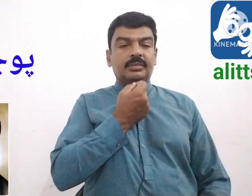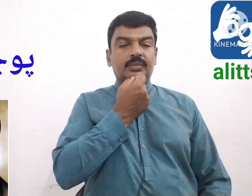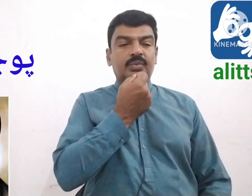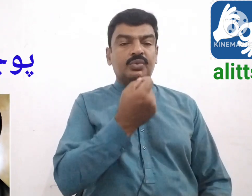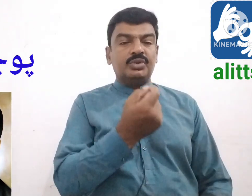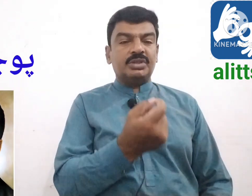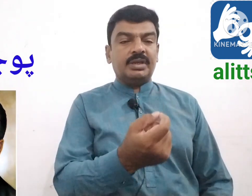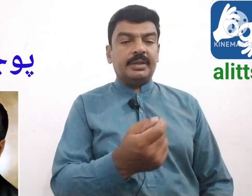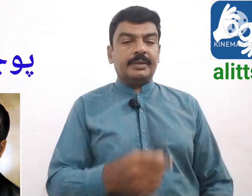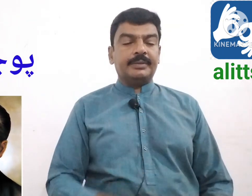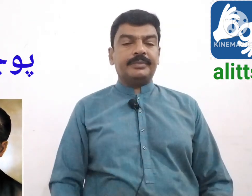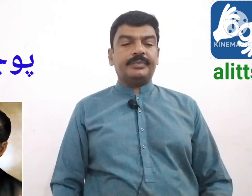पूछे,